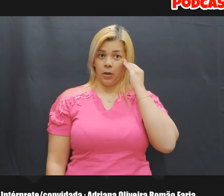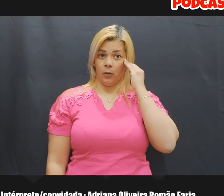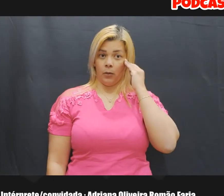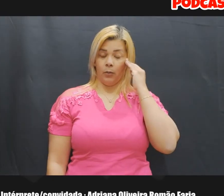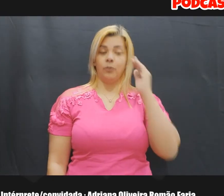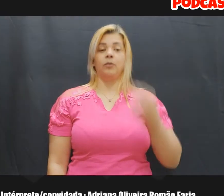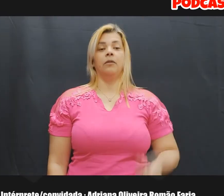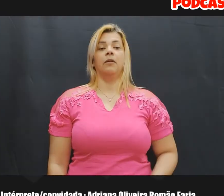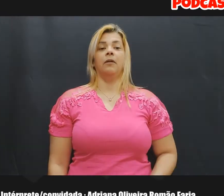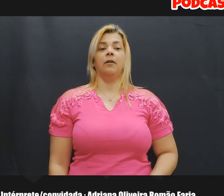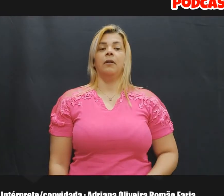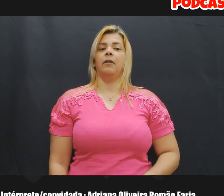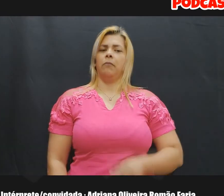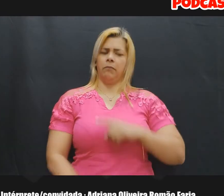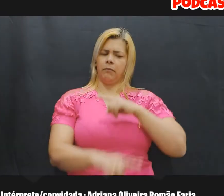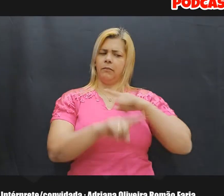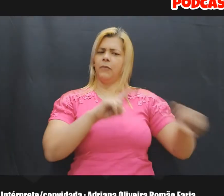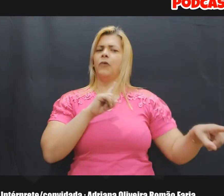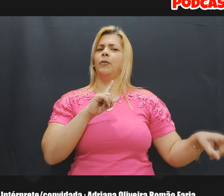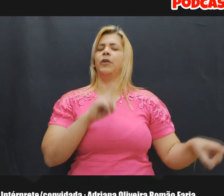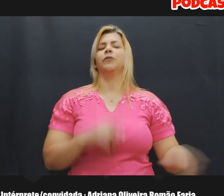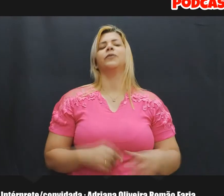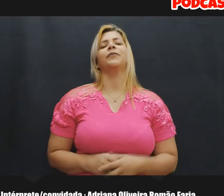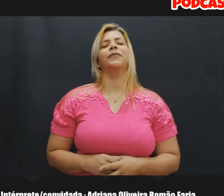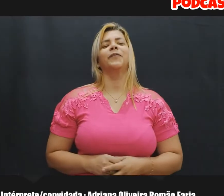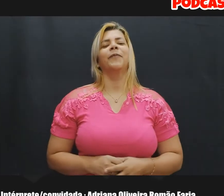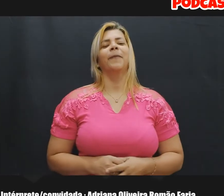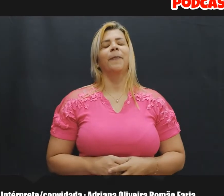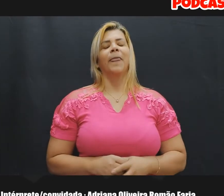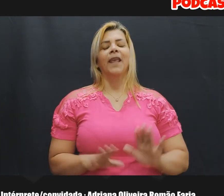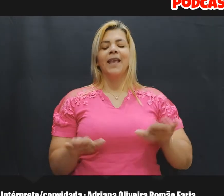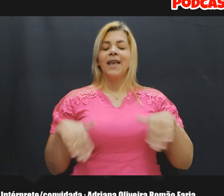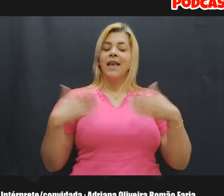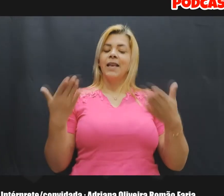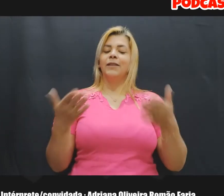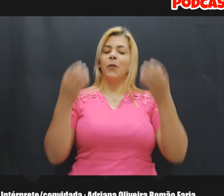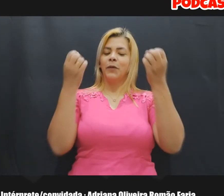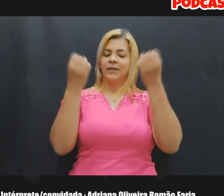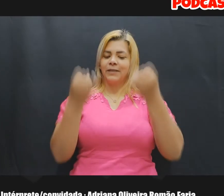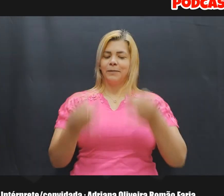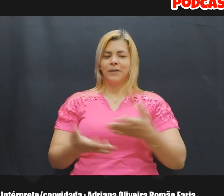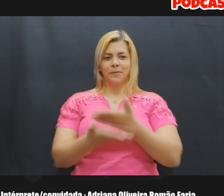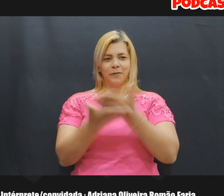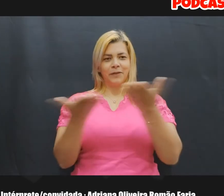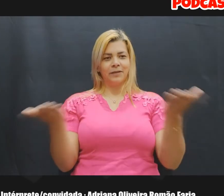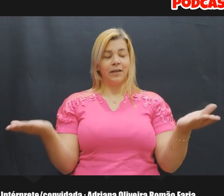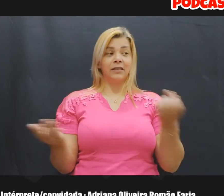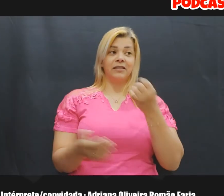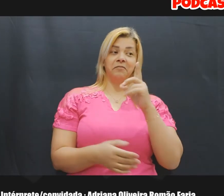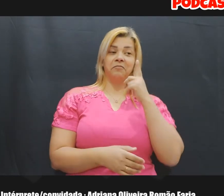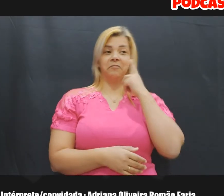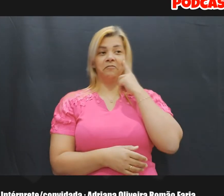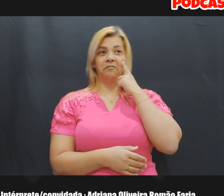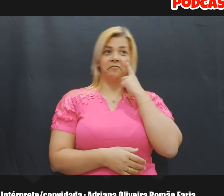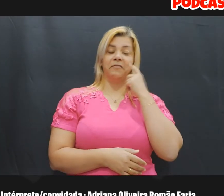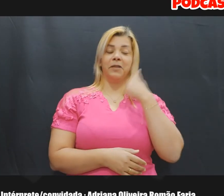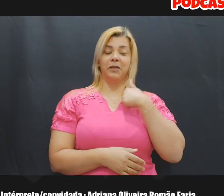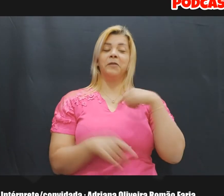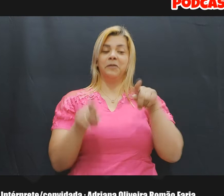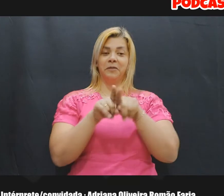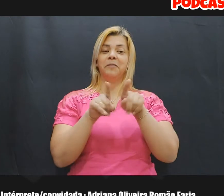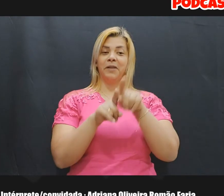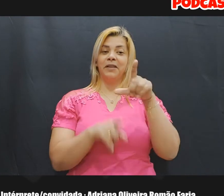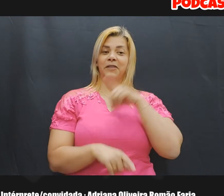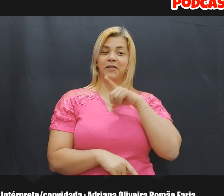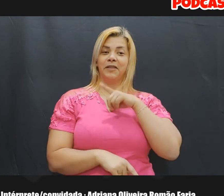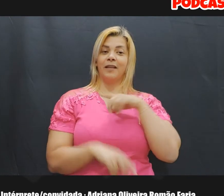desrespeito, com certeza. Interessante, então fica aí explicado para quem talvez tinha alguma dúvida, assim como eu tinha, a respeito